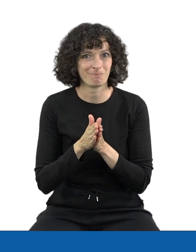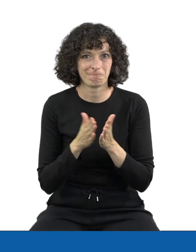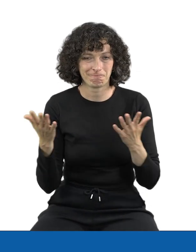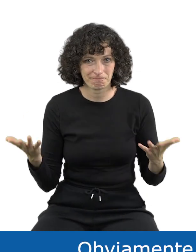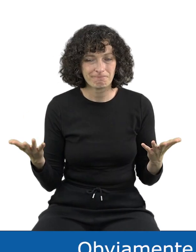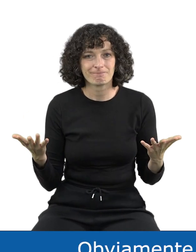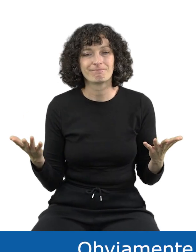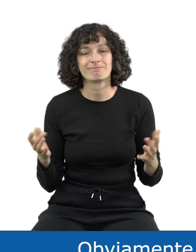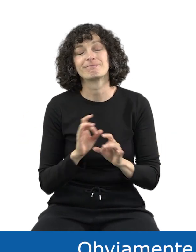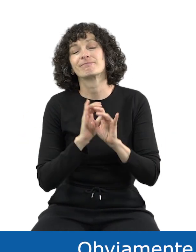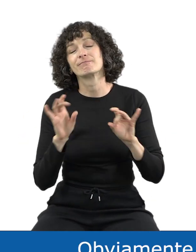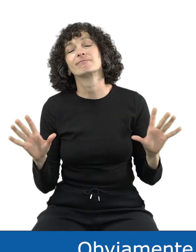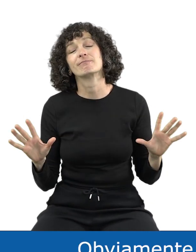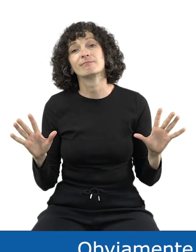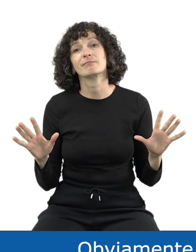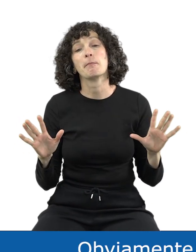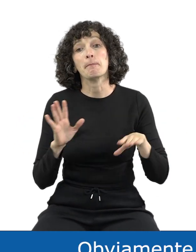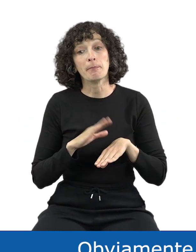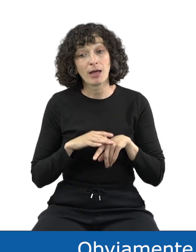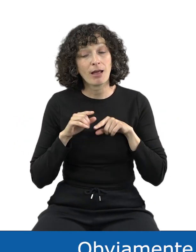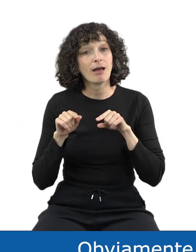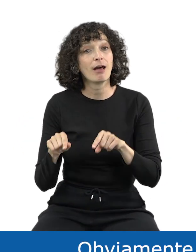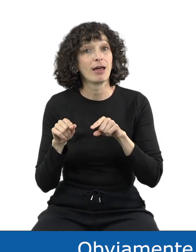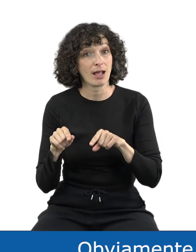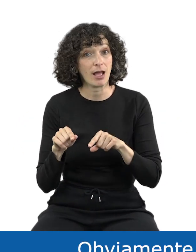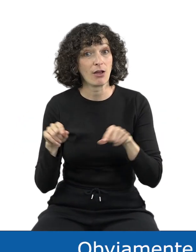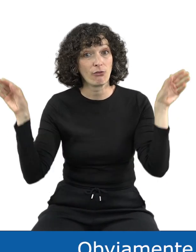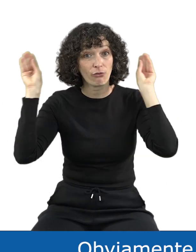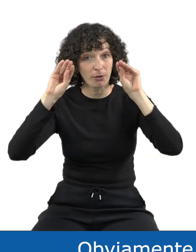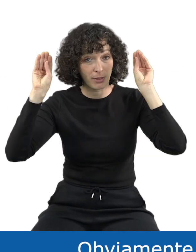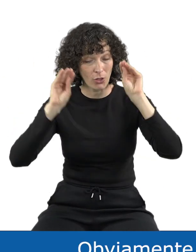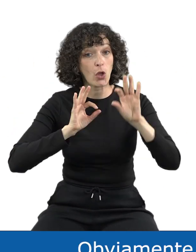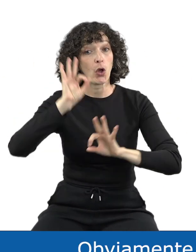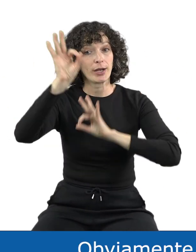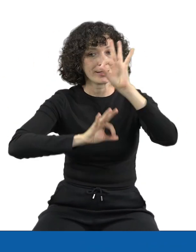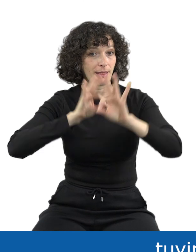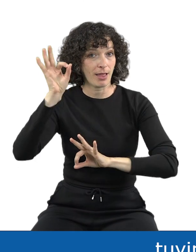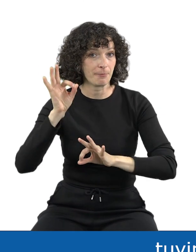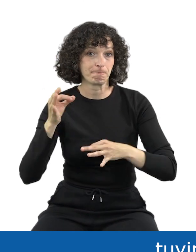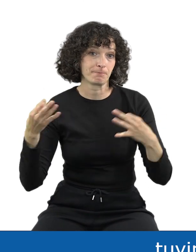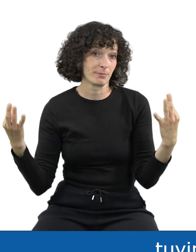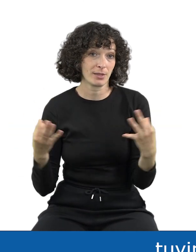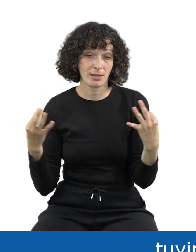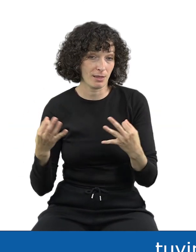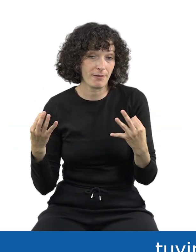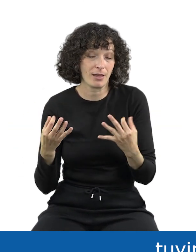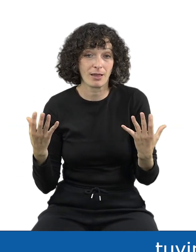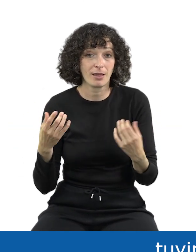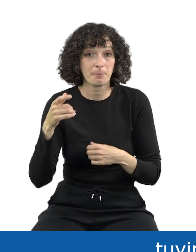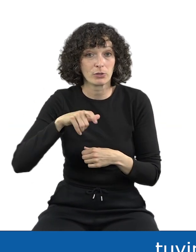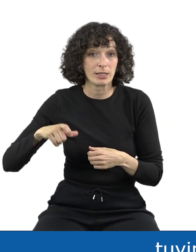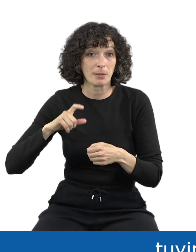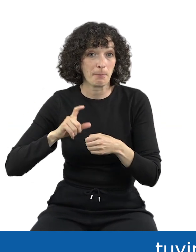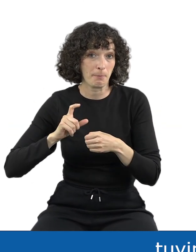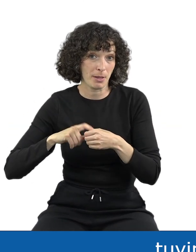ganas. Obviamente, pues a la hora de organizar esta formación tuvimos que acotar el número